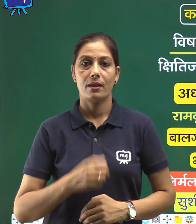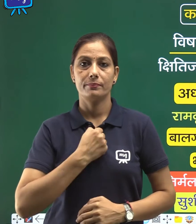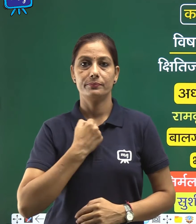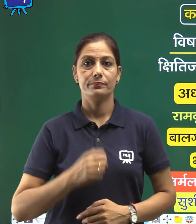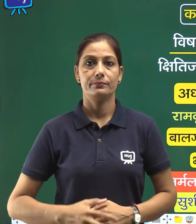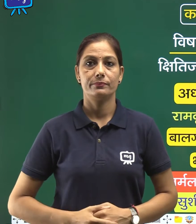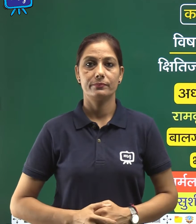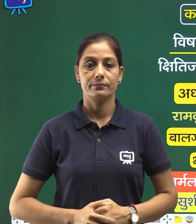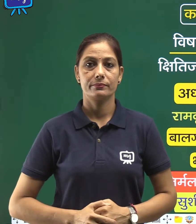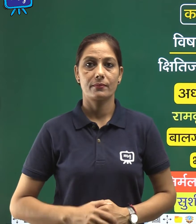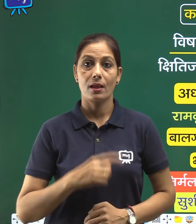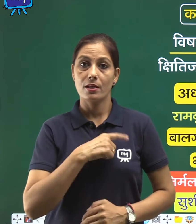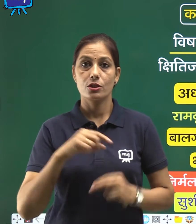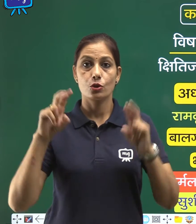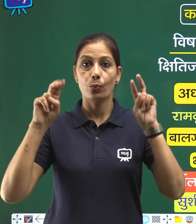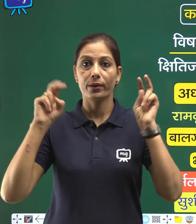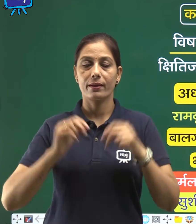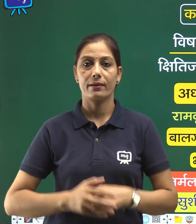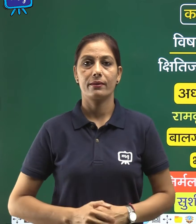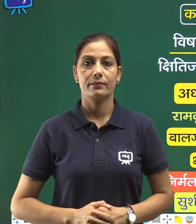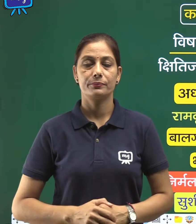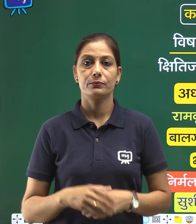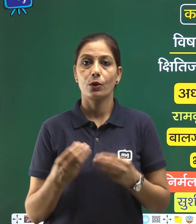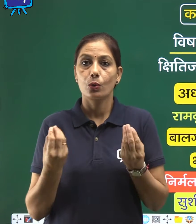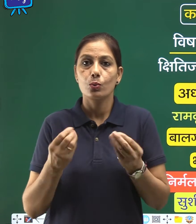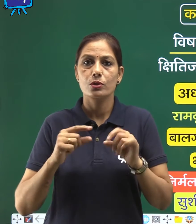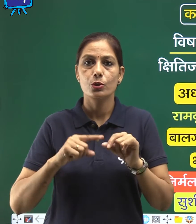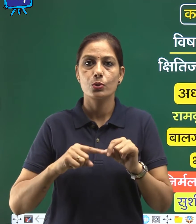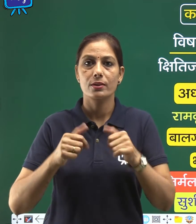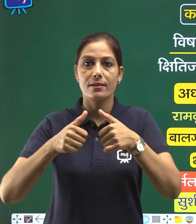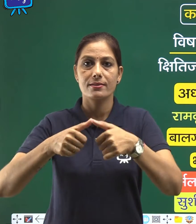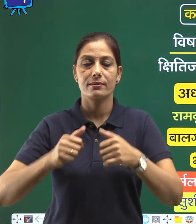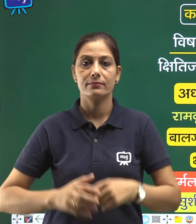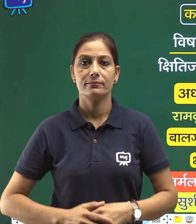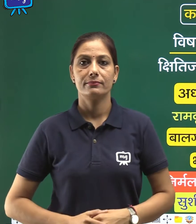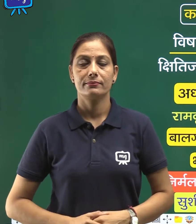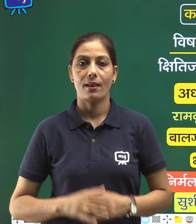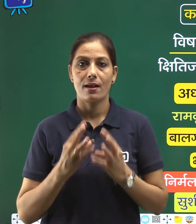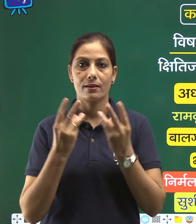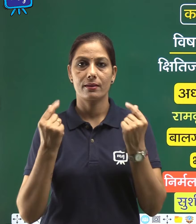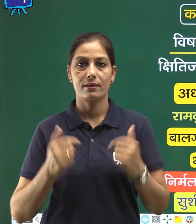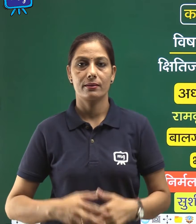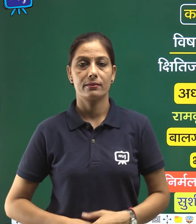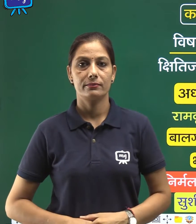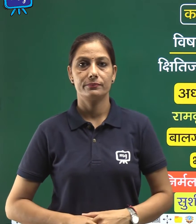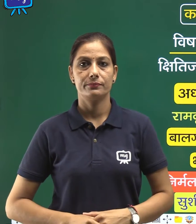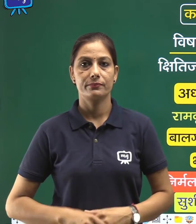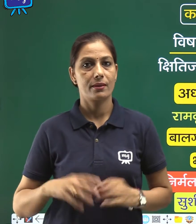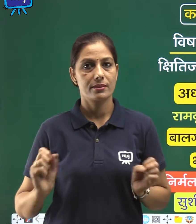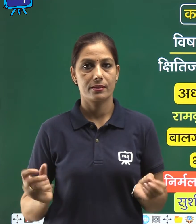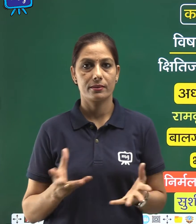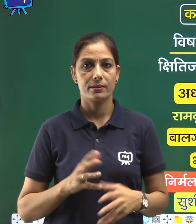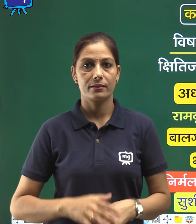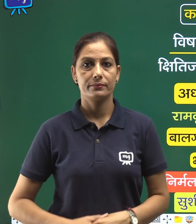हम इस अध्याय के कुछ प्रश्नोत्तर हल करेंगे। शुरू